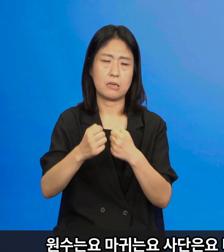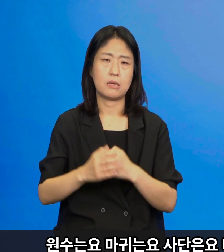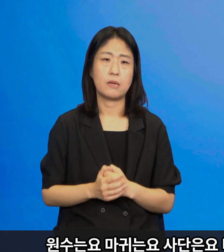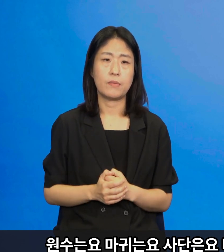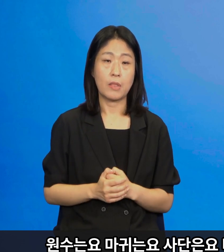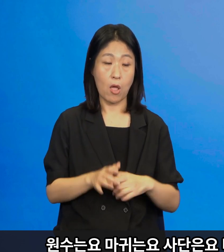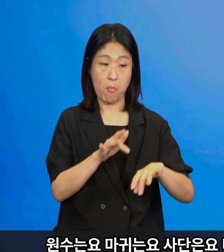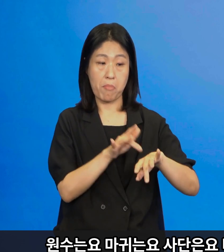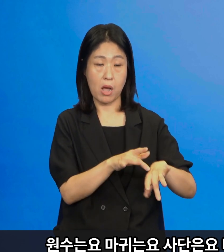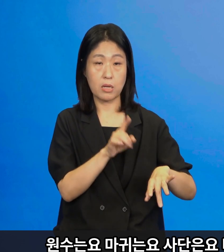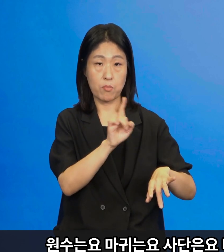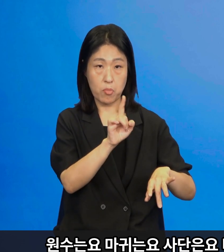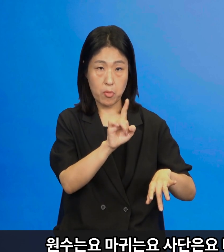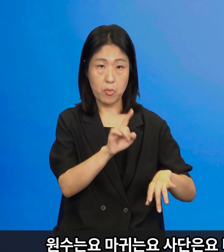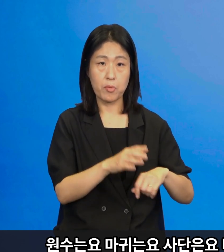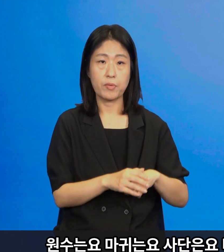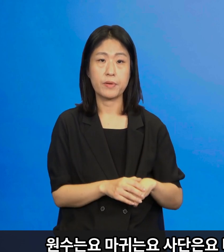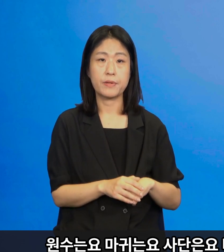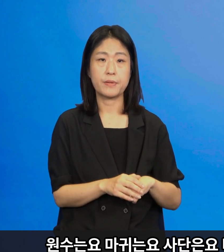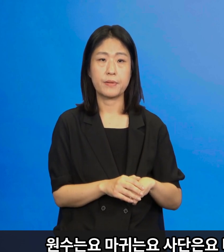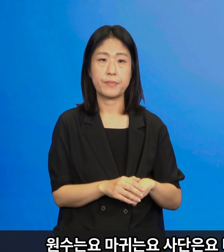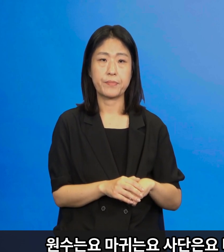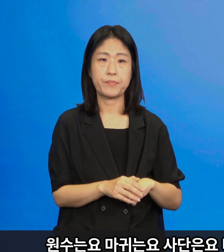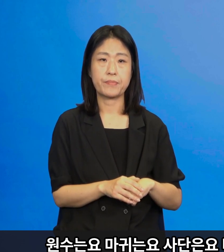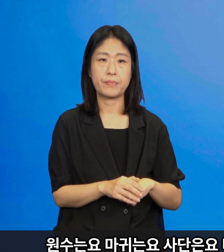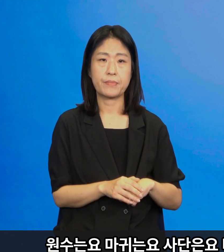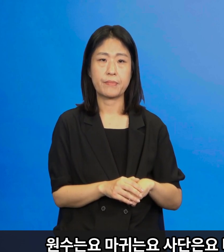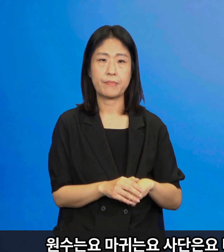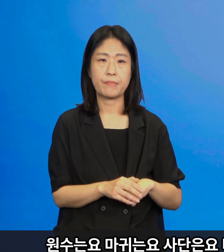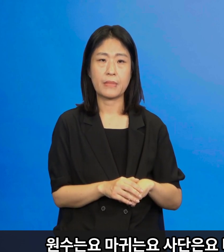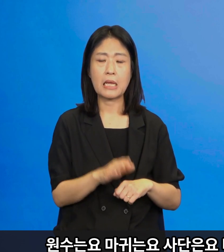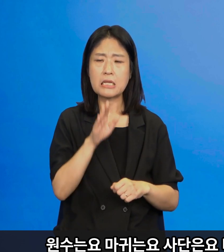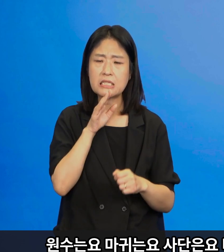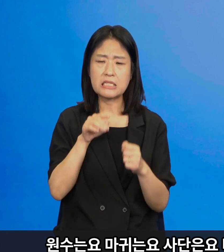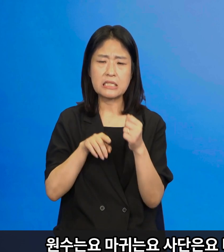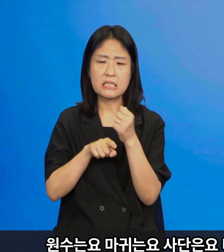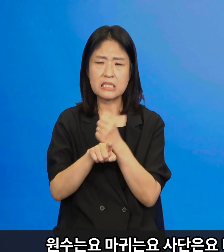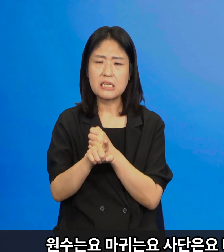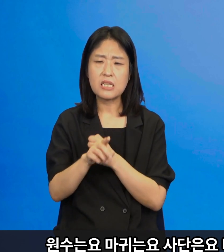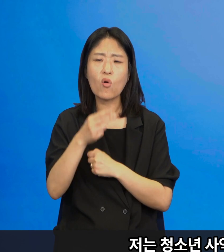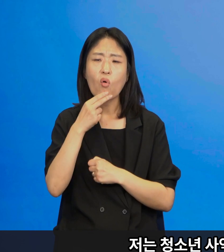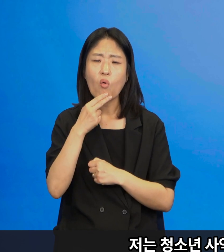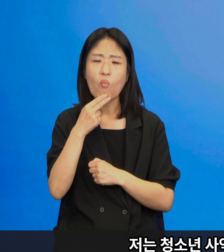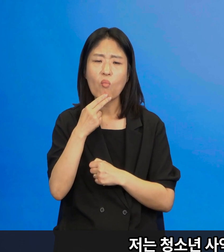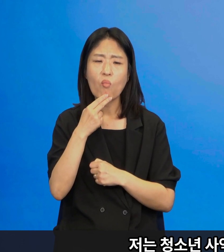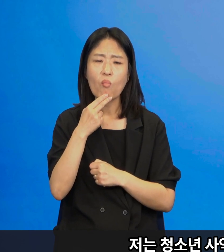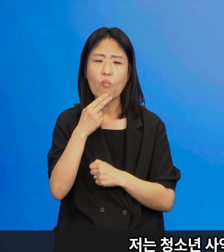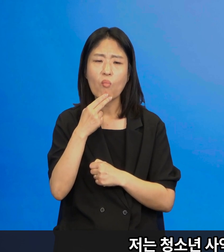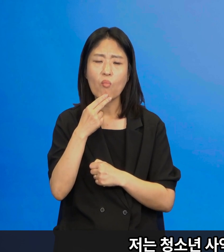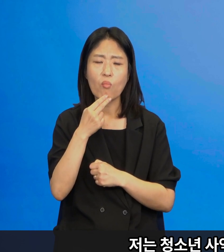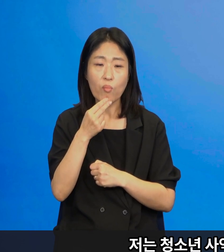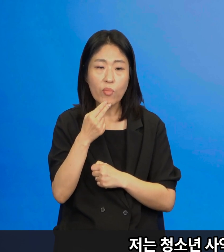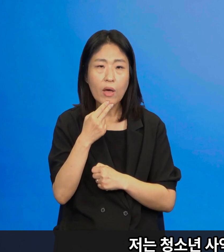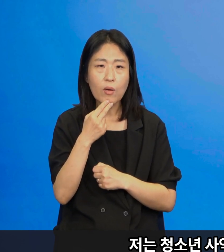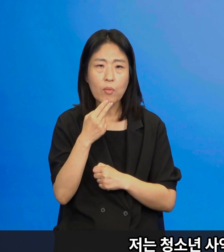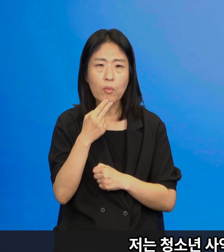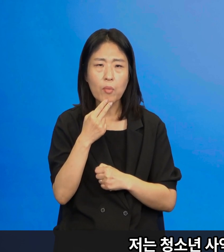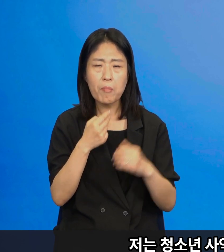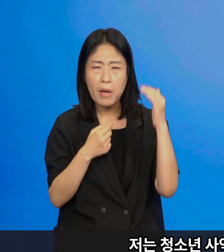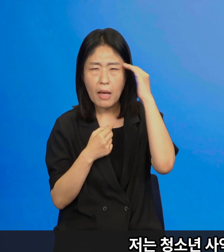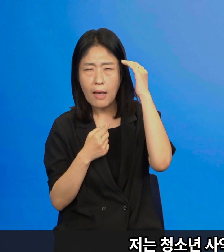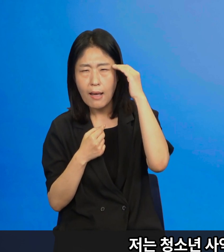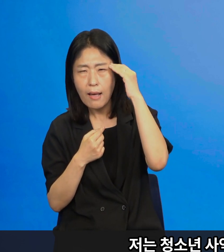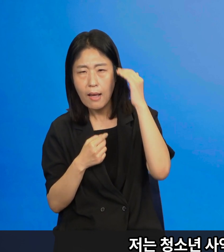원수는요, 마귀는요, 사단은요, 비진리를 계속 우리에게 들려줘요. 저는 청소년 사역을